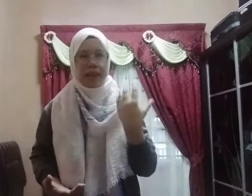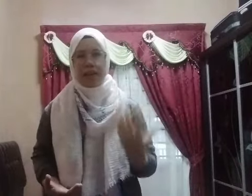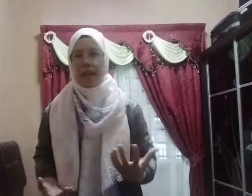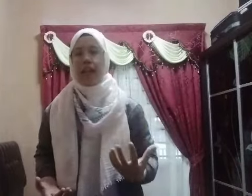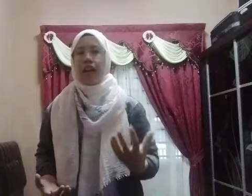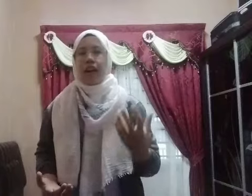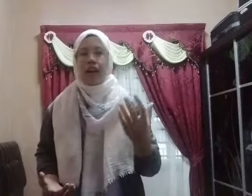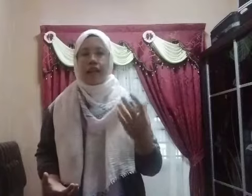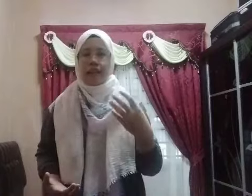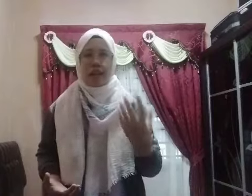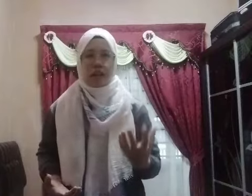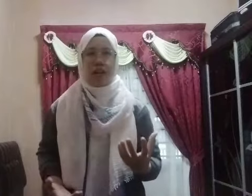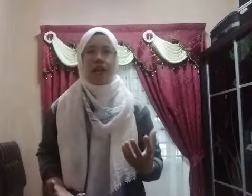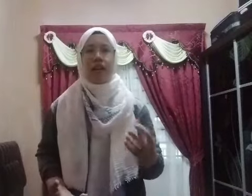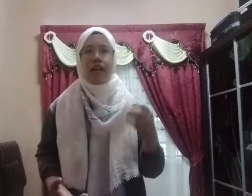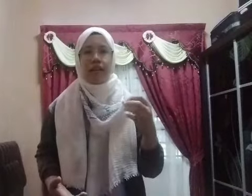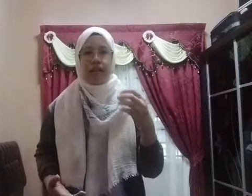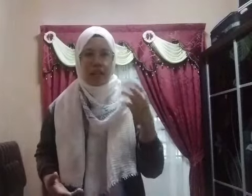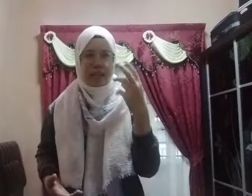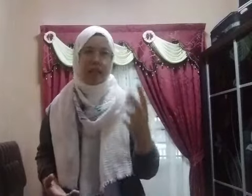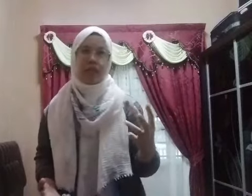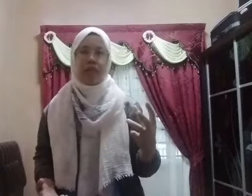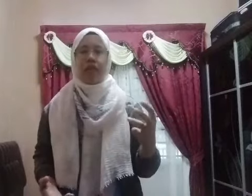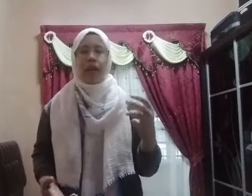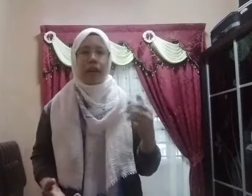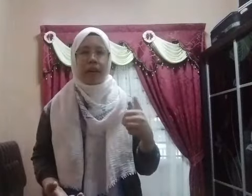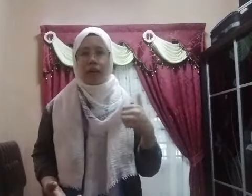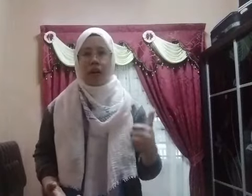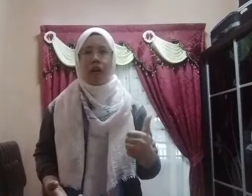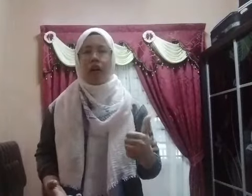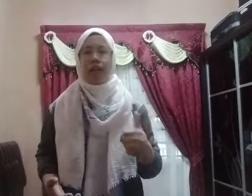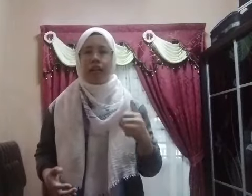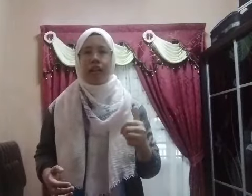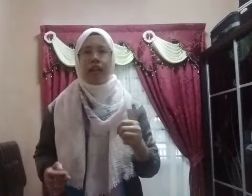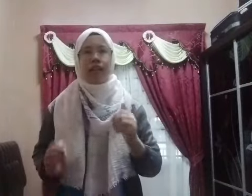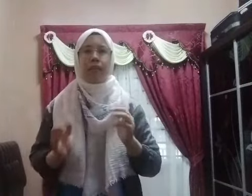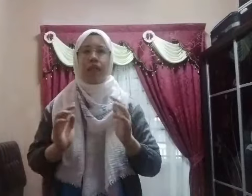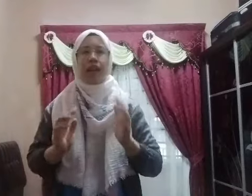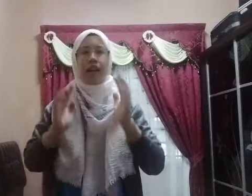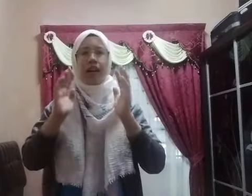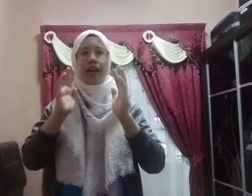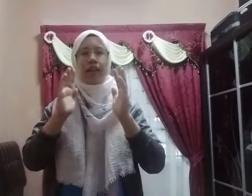magnetik, silikon steel tu daripada core. Jadi dia tak boleh